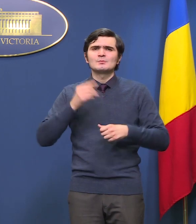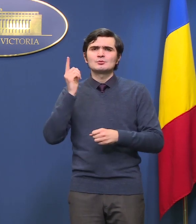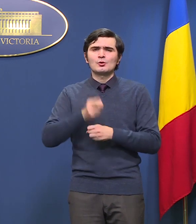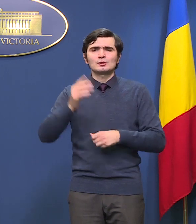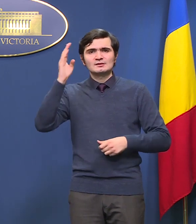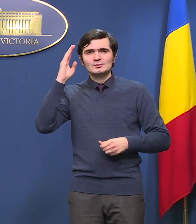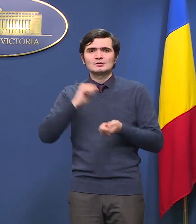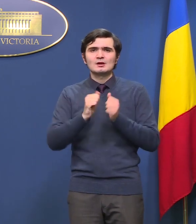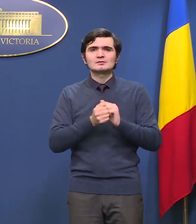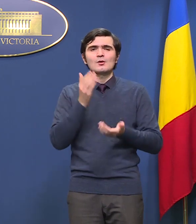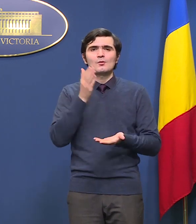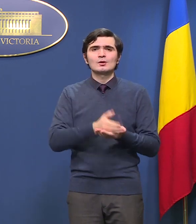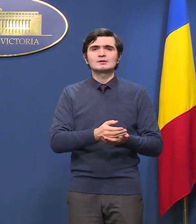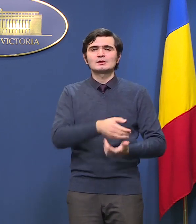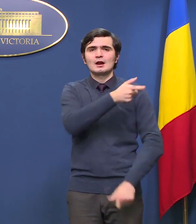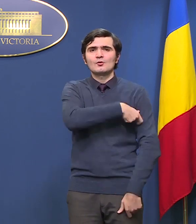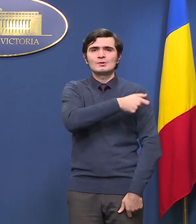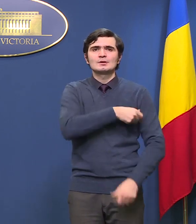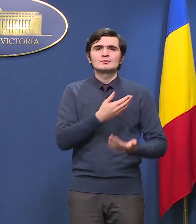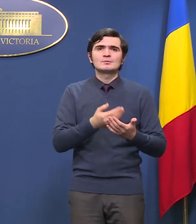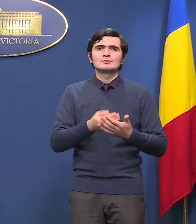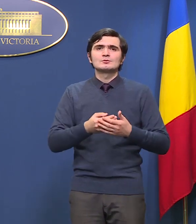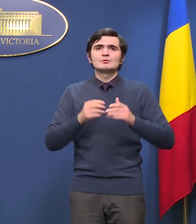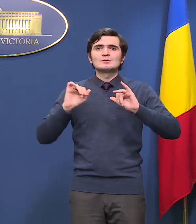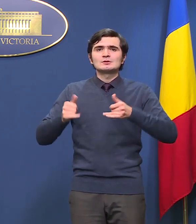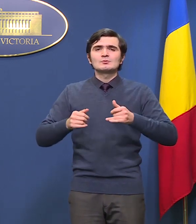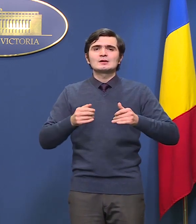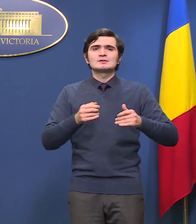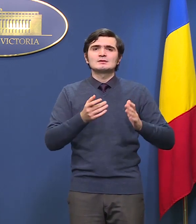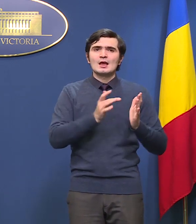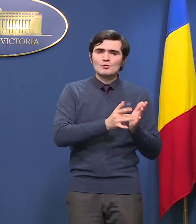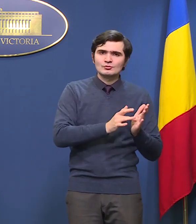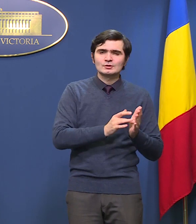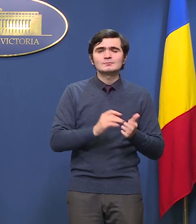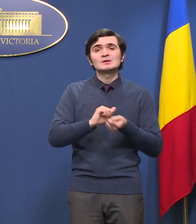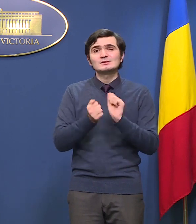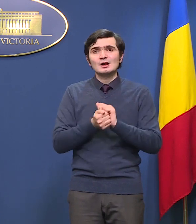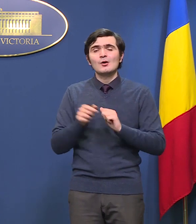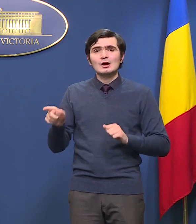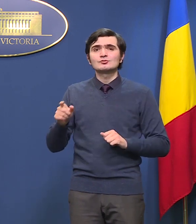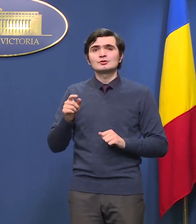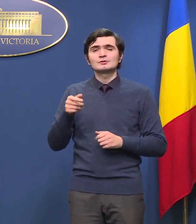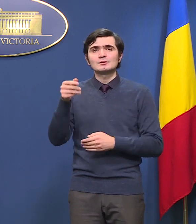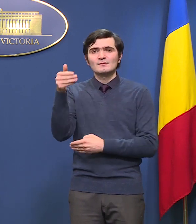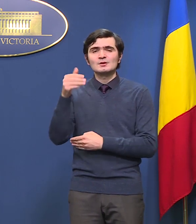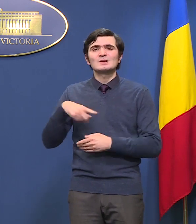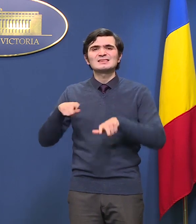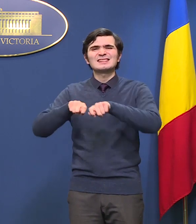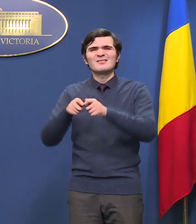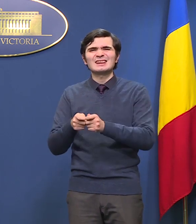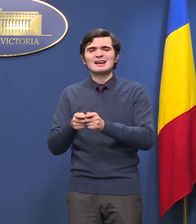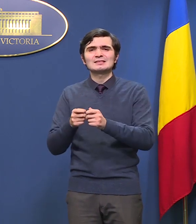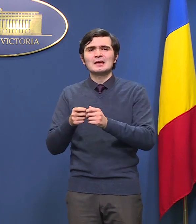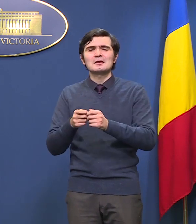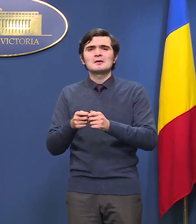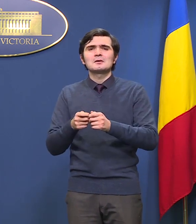ale Comitetului Național pentru Situații Speciale de Urgență, fie sunt afectate indirect și le-a fost afectată cifra